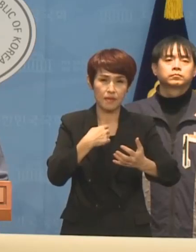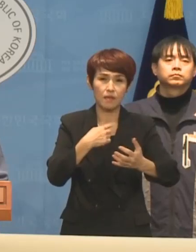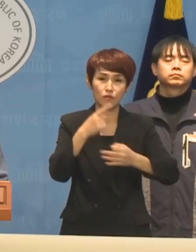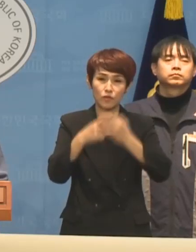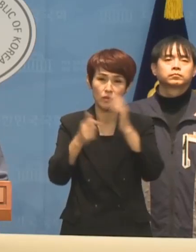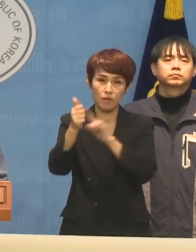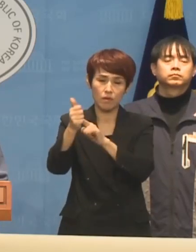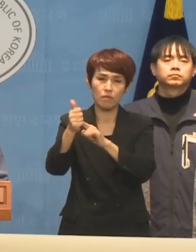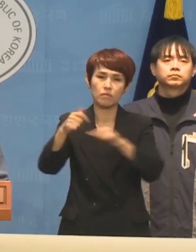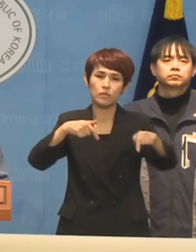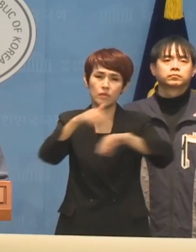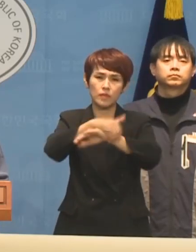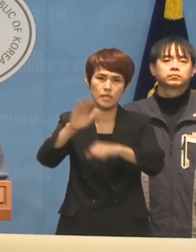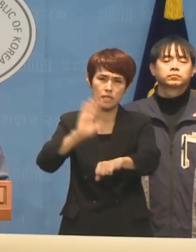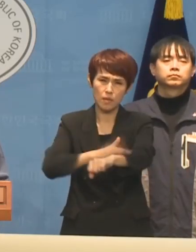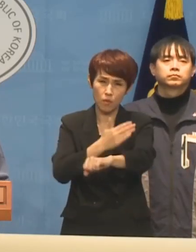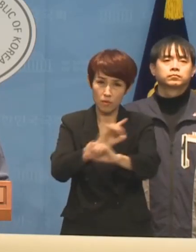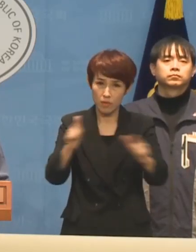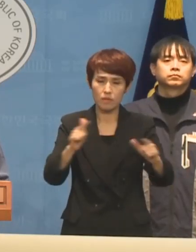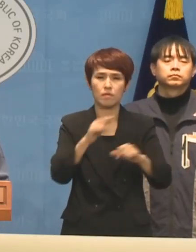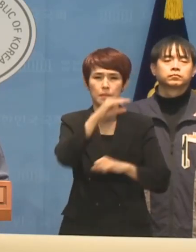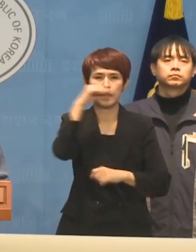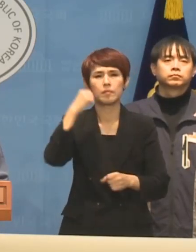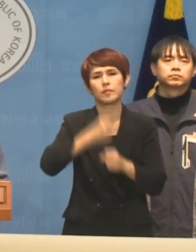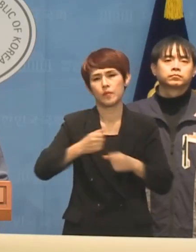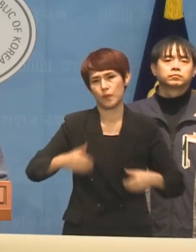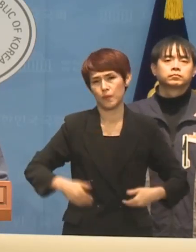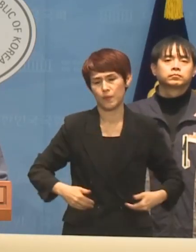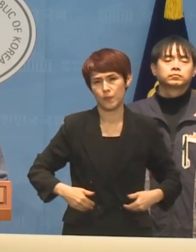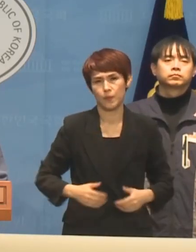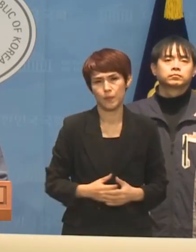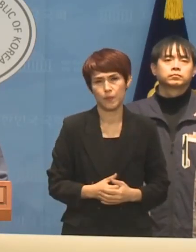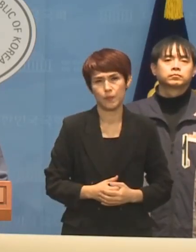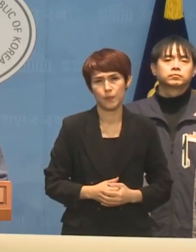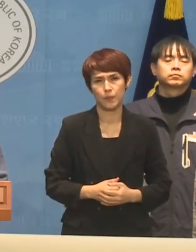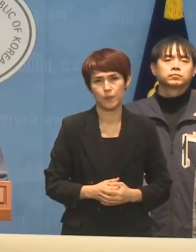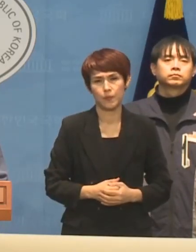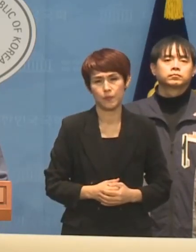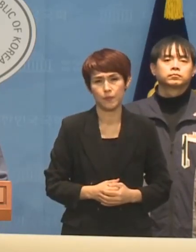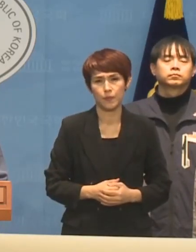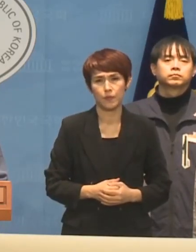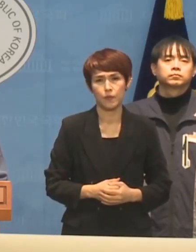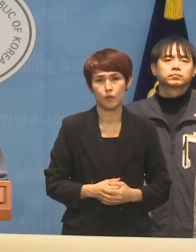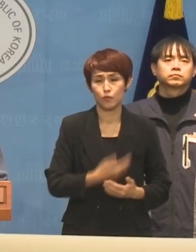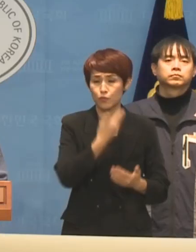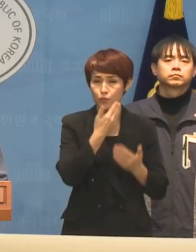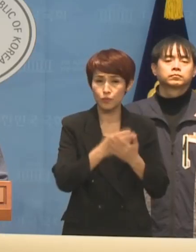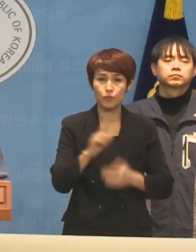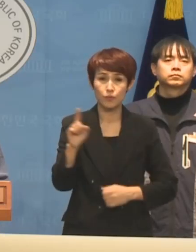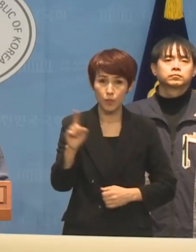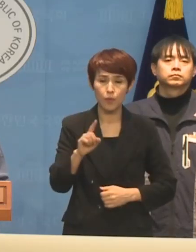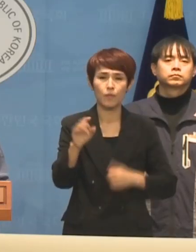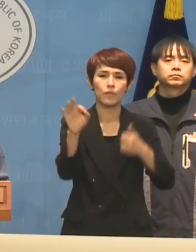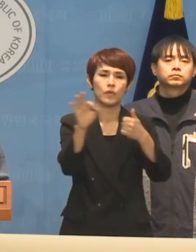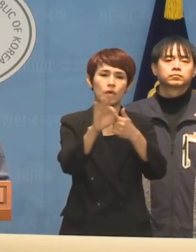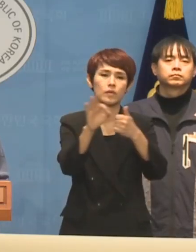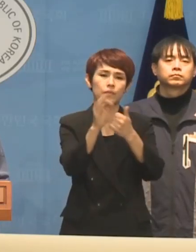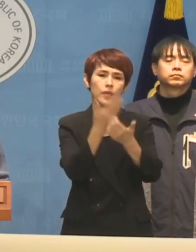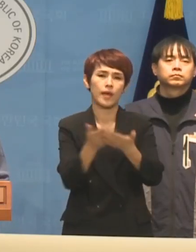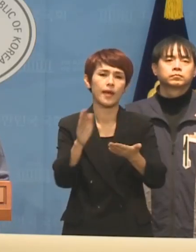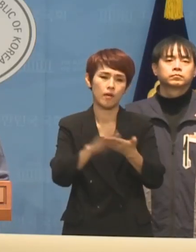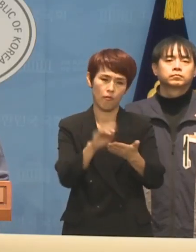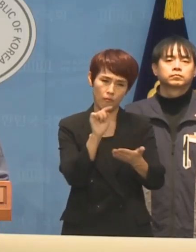잘못된 정책과 제도를 바로잡아야 할 시간입니다. 그 대표적 사안 중 하나가 바로